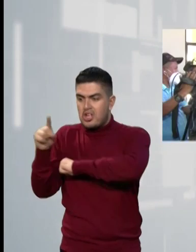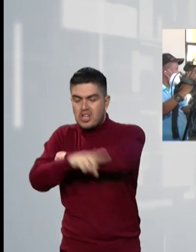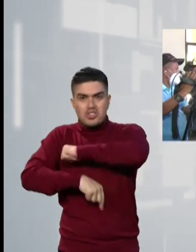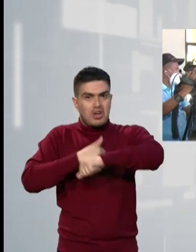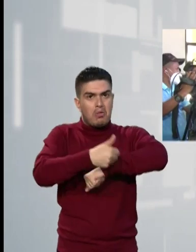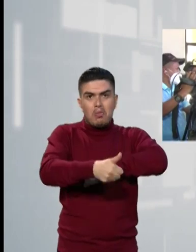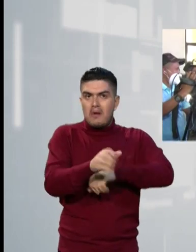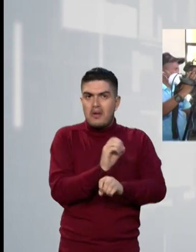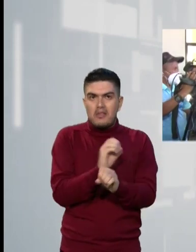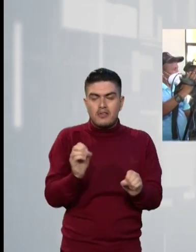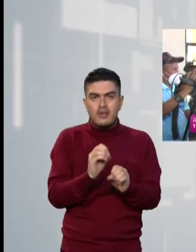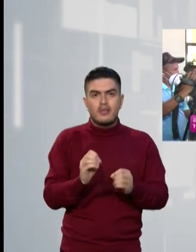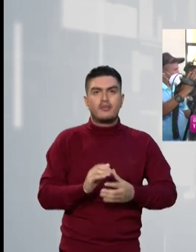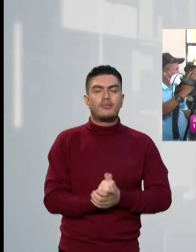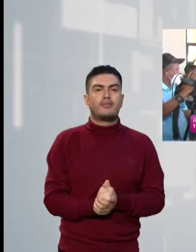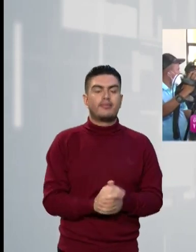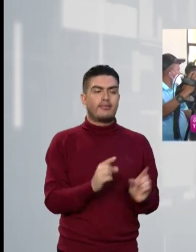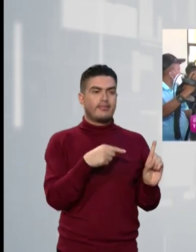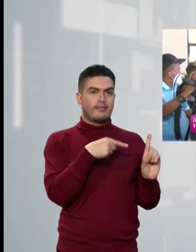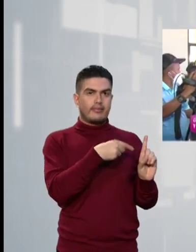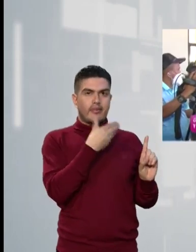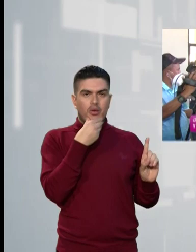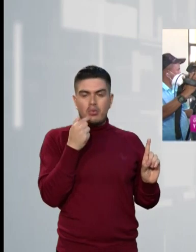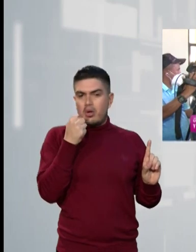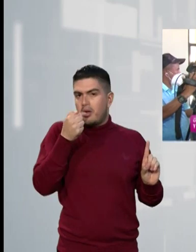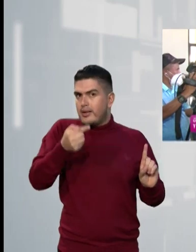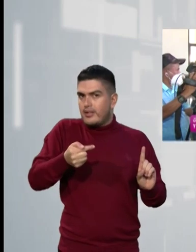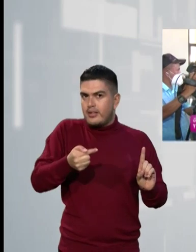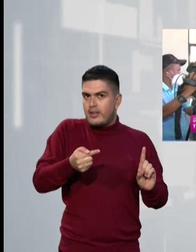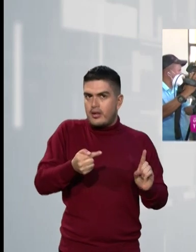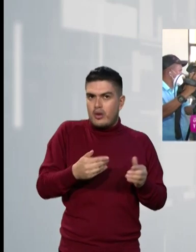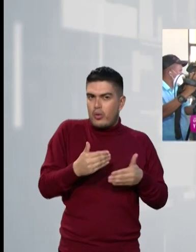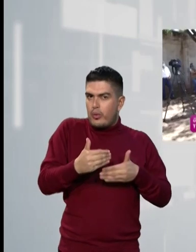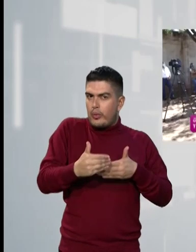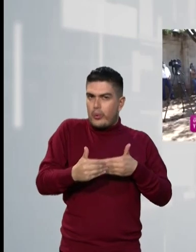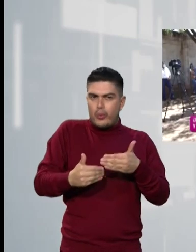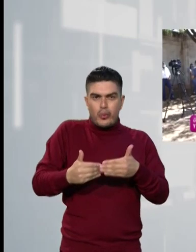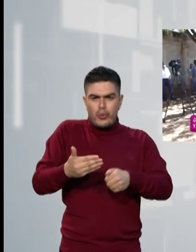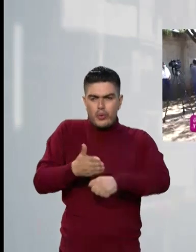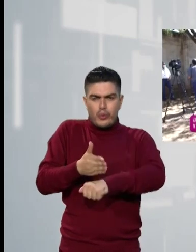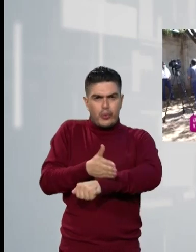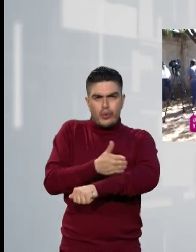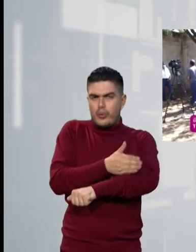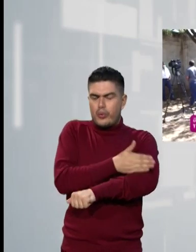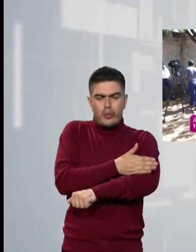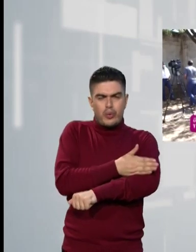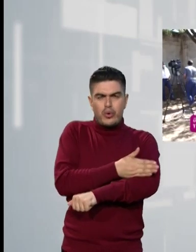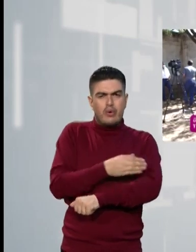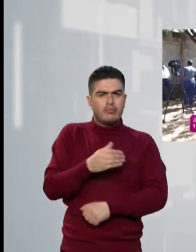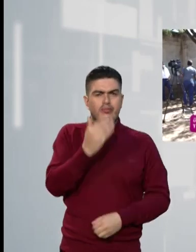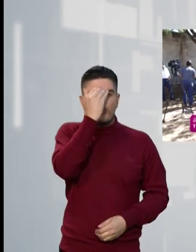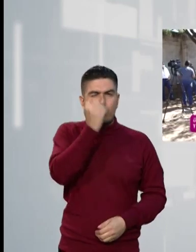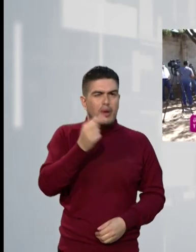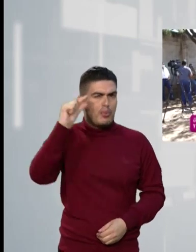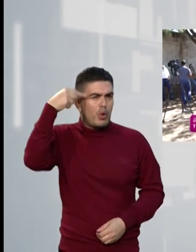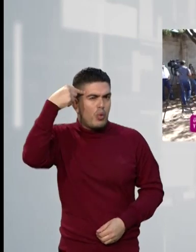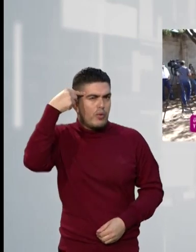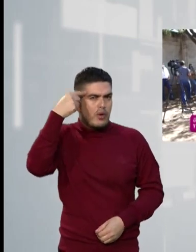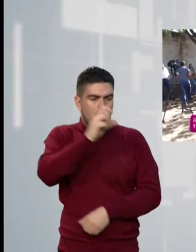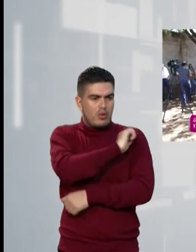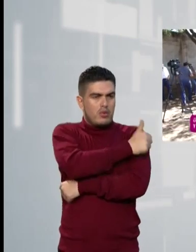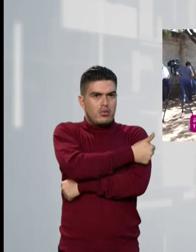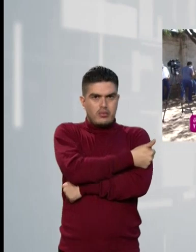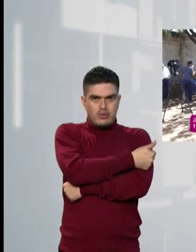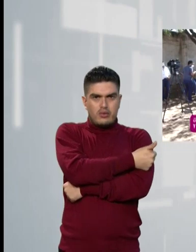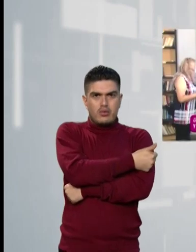avance Reyes dijo que no hay avance sobre todo por la constante confrontación de funcionarios del gobierno y la intimidación de